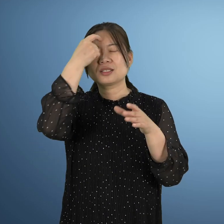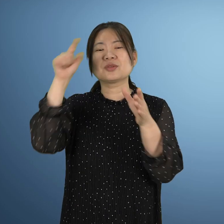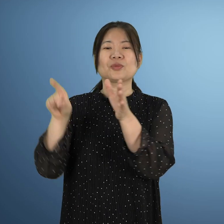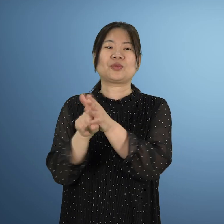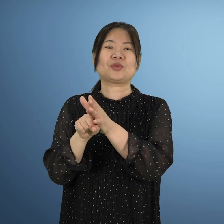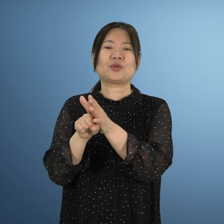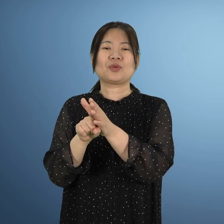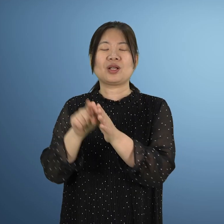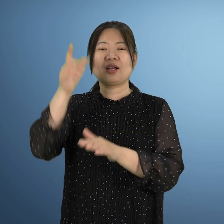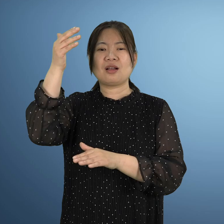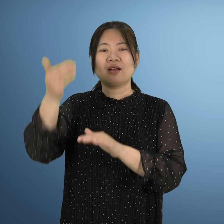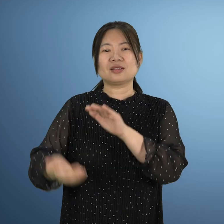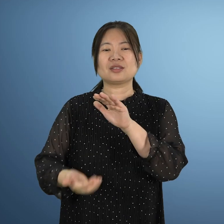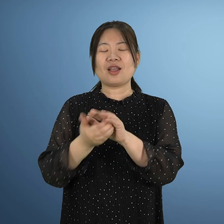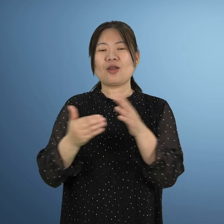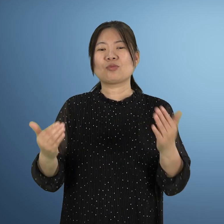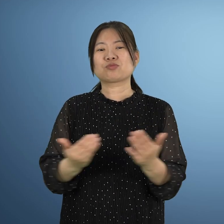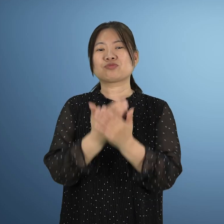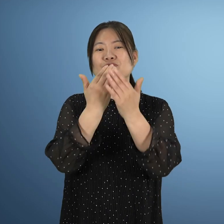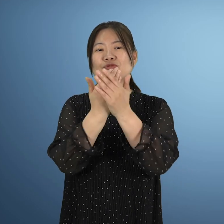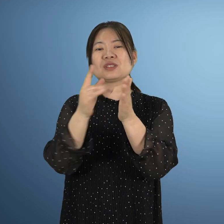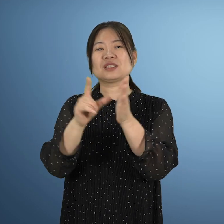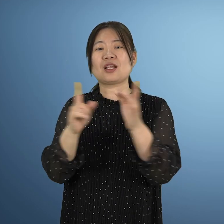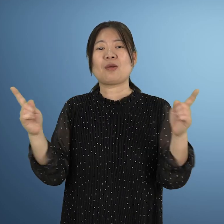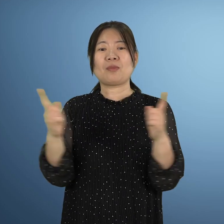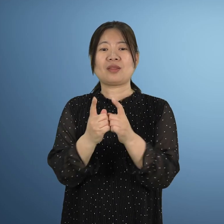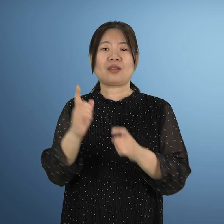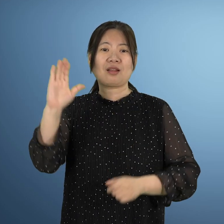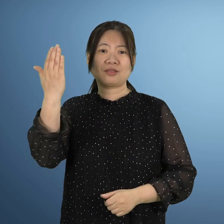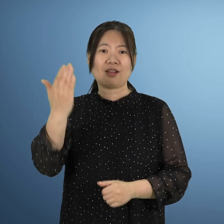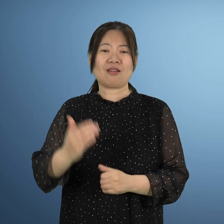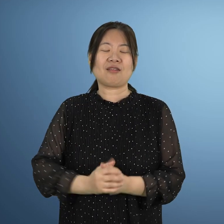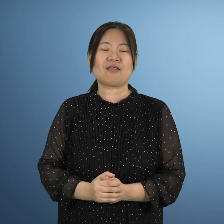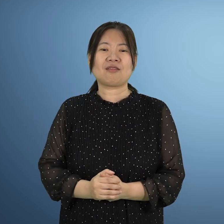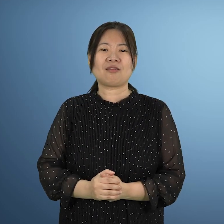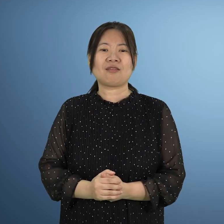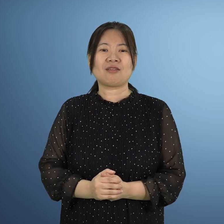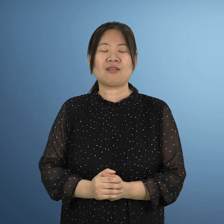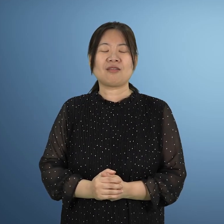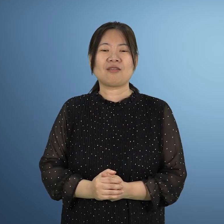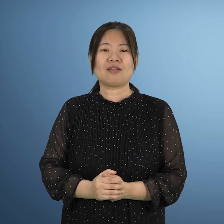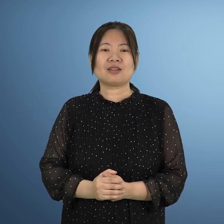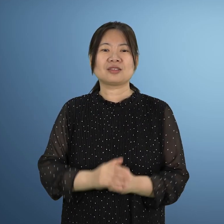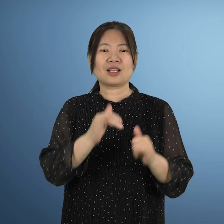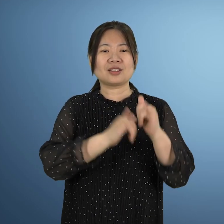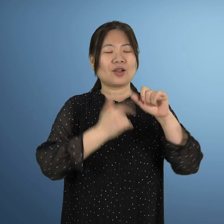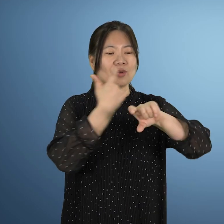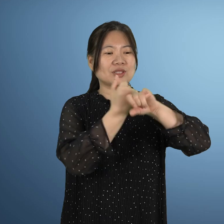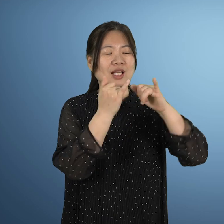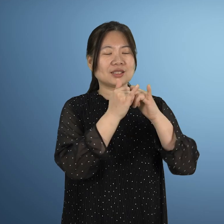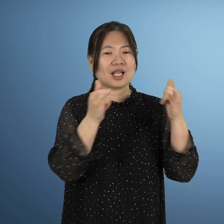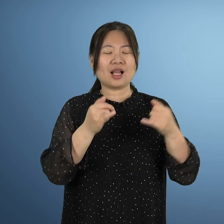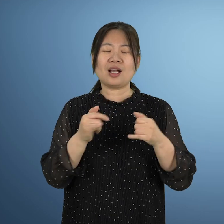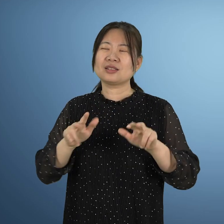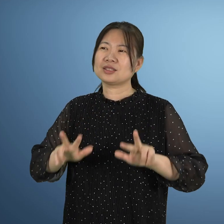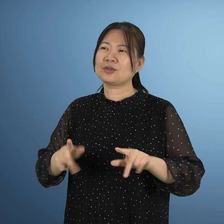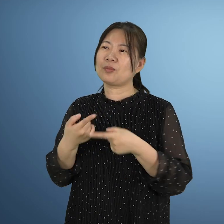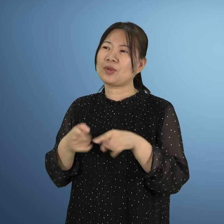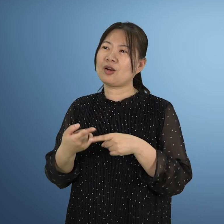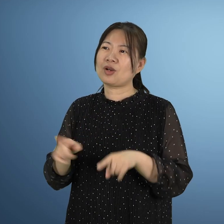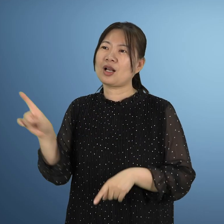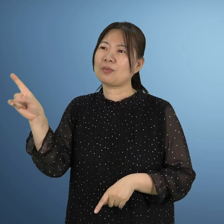기독교의 최대의 부흥기가 찾아옵니다. 그런데 역사학자들은 그것을 이렇게 평가하고 있어요.